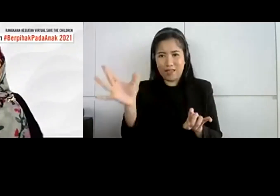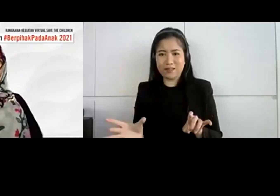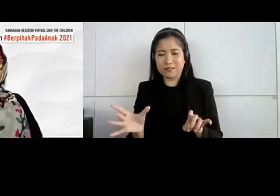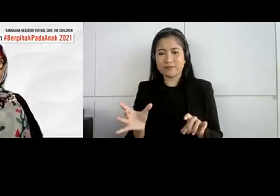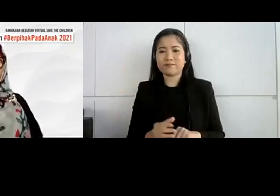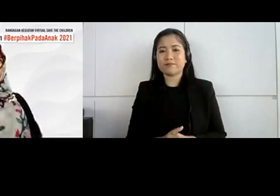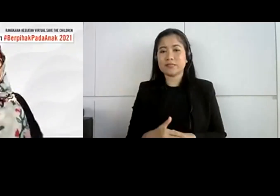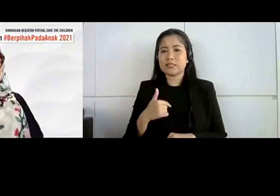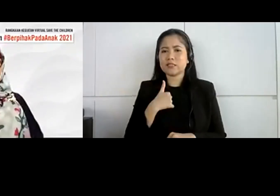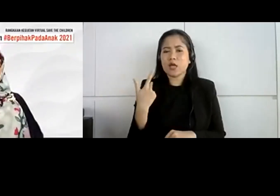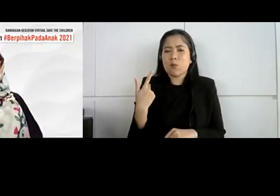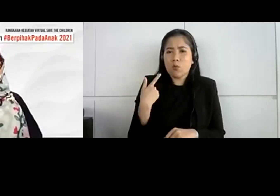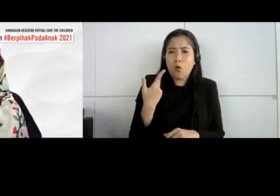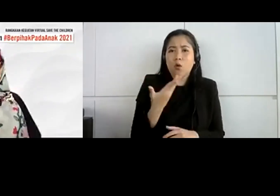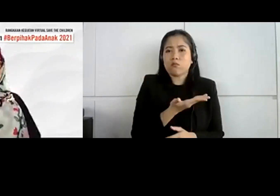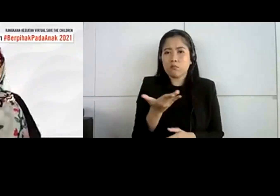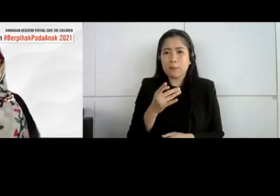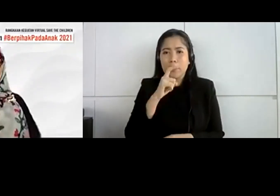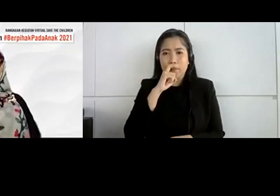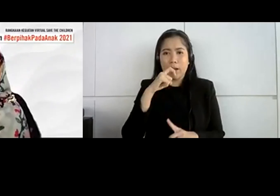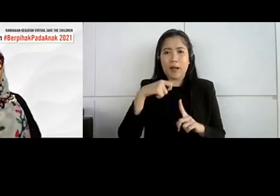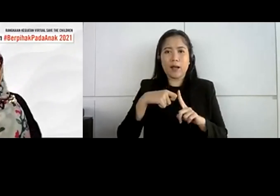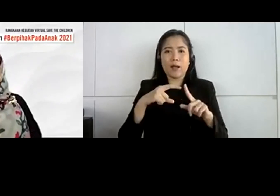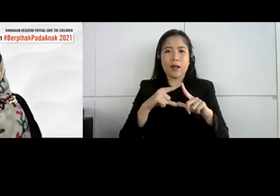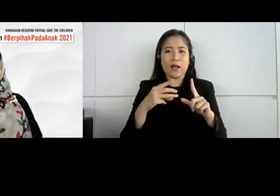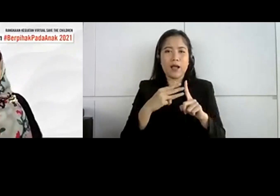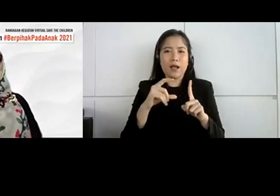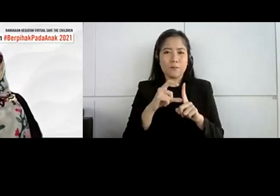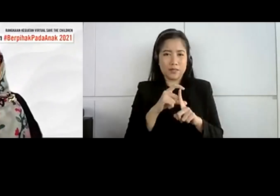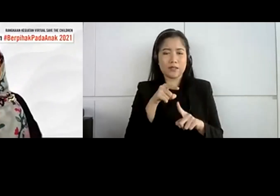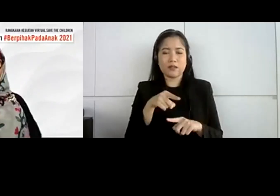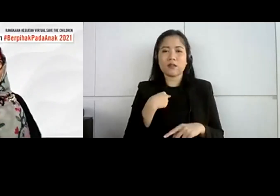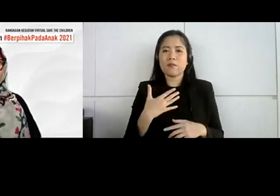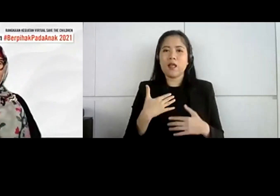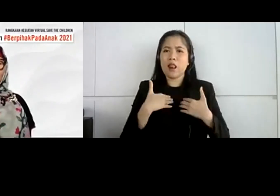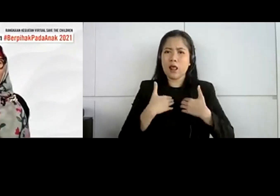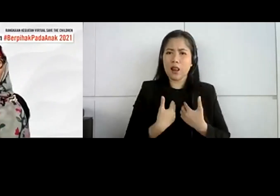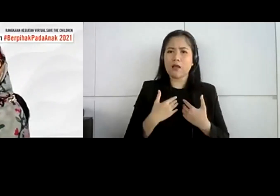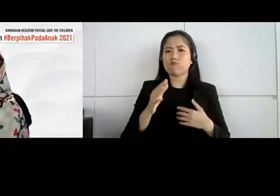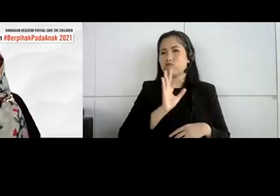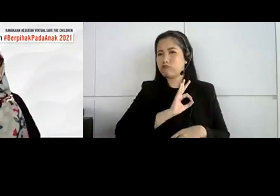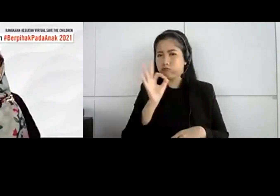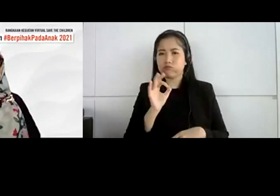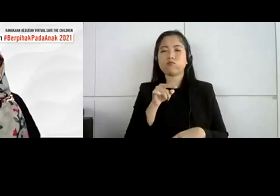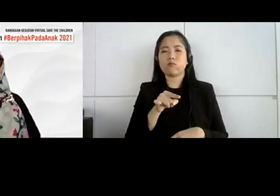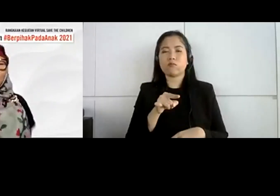kepada Pak Kabid, jangan pernah lelah, tetap semangat. Bapak sedang